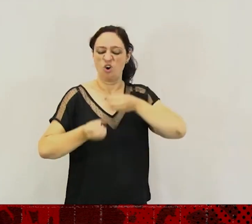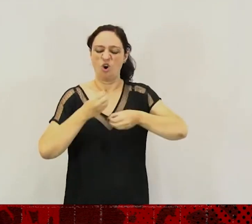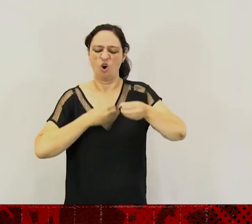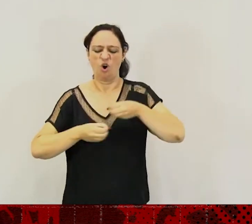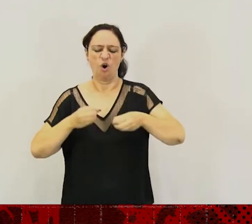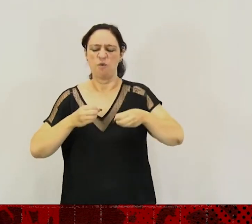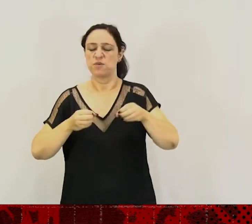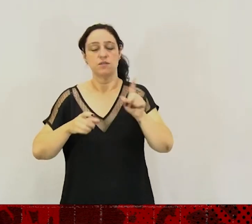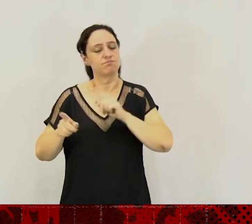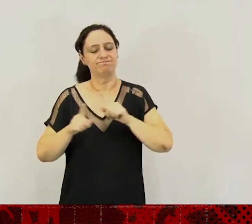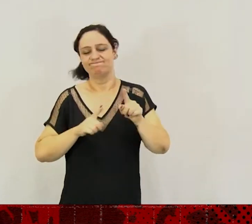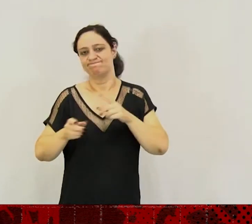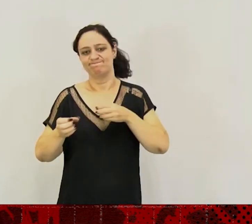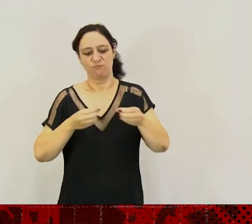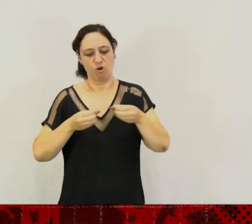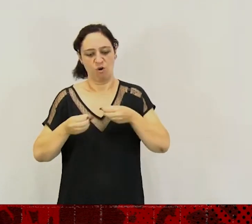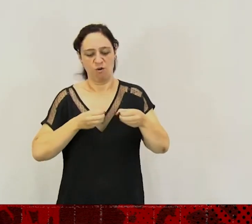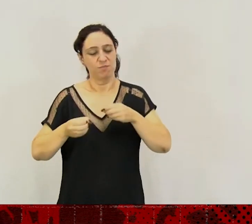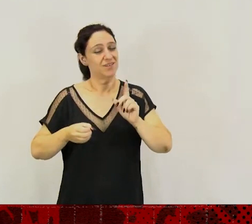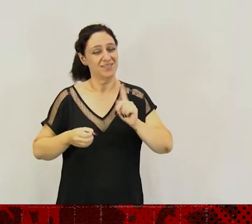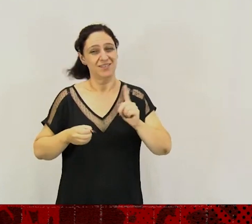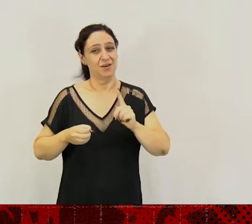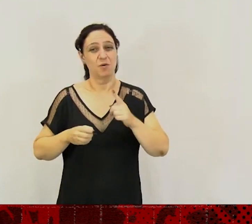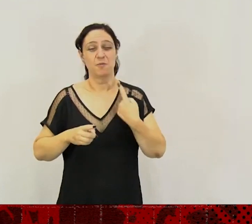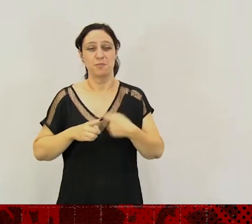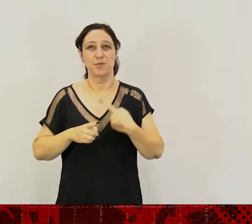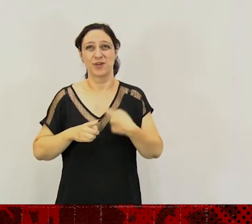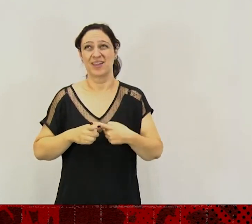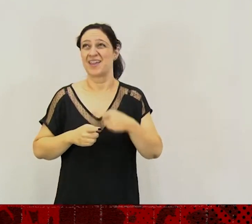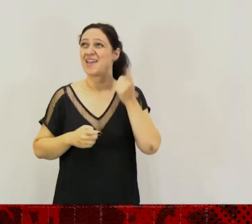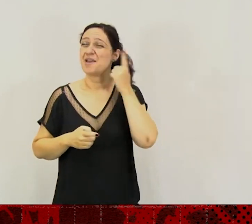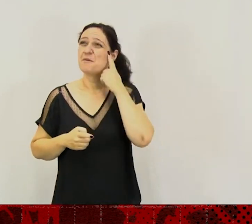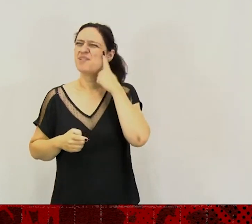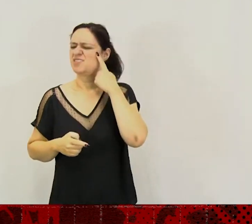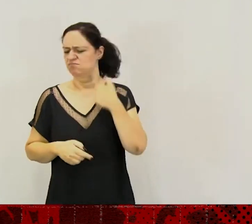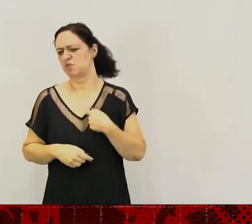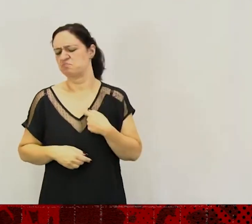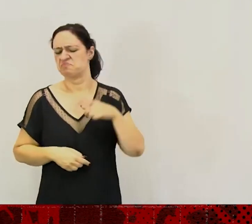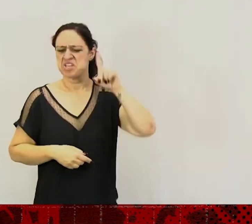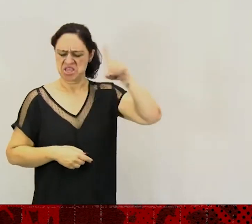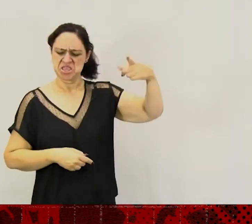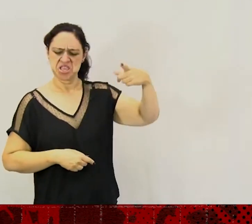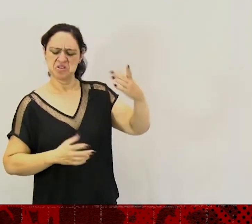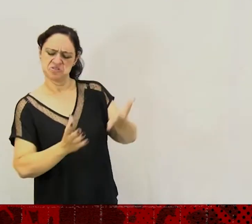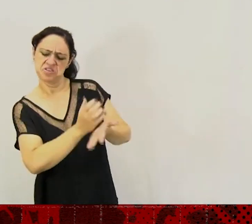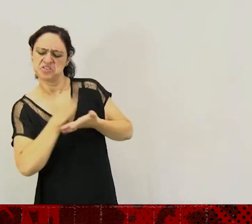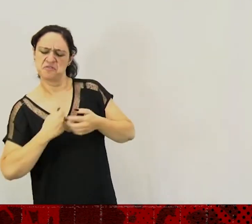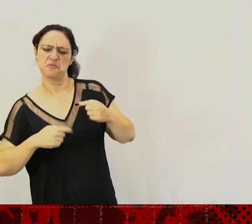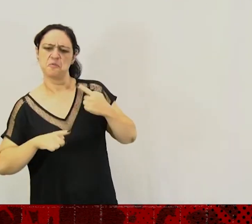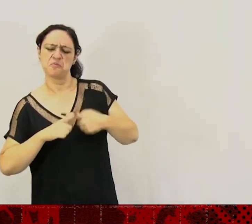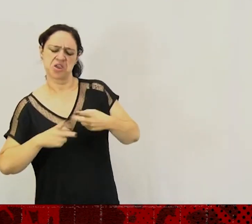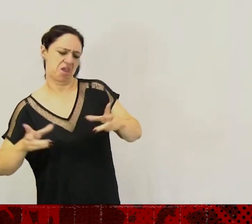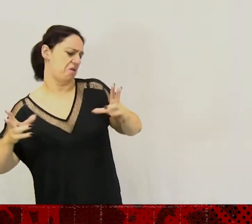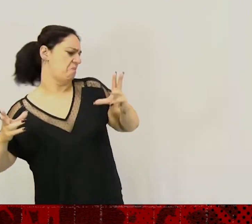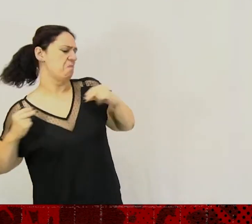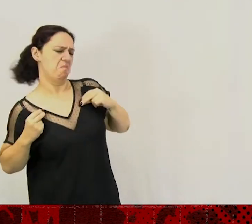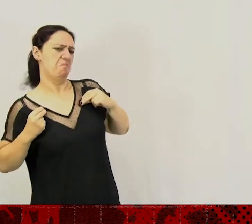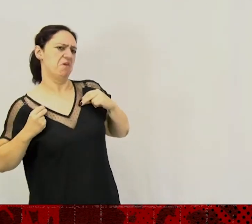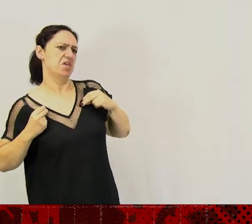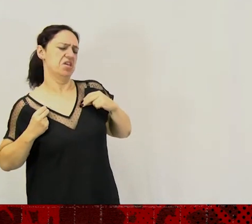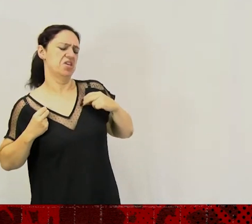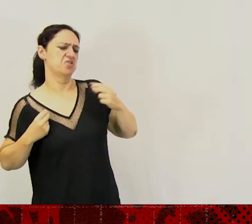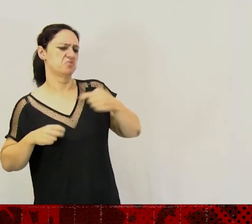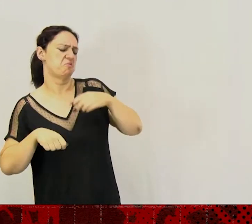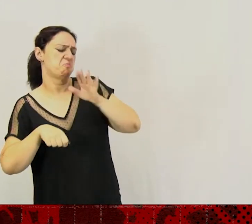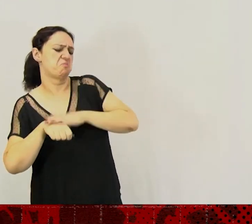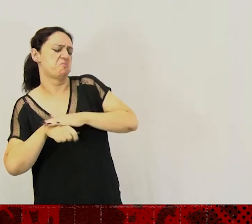se glorie. Ou seja, não é para que você no fim fale assim: não, Deus me salvou, mas eu mereci, porque eu fiz tal e